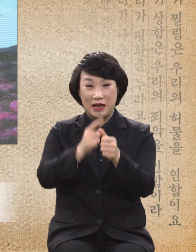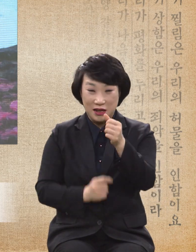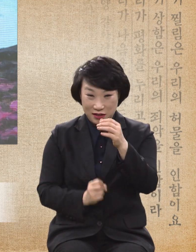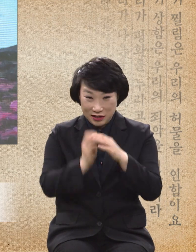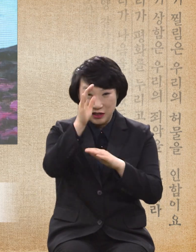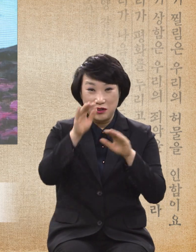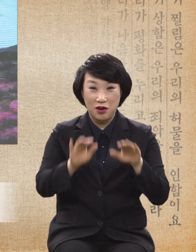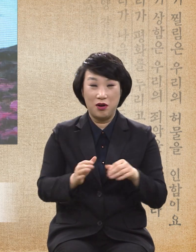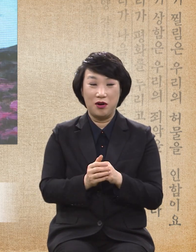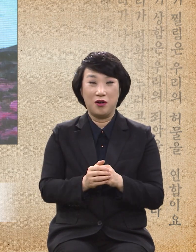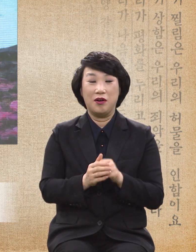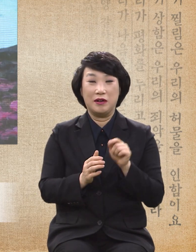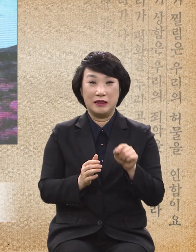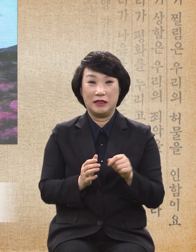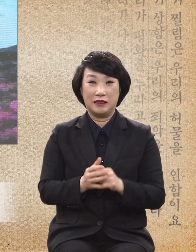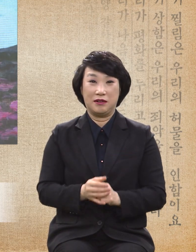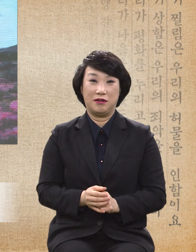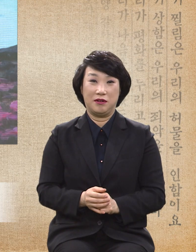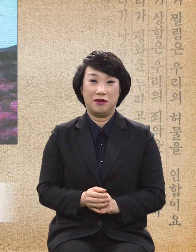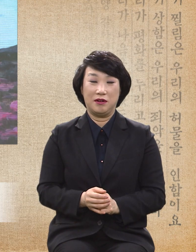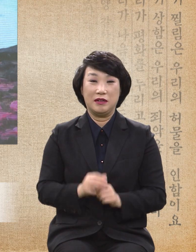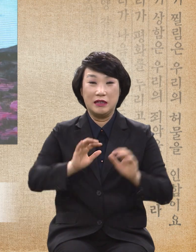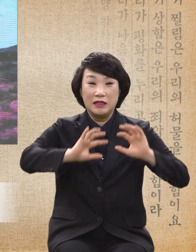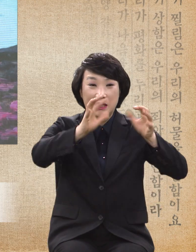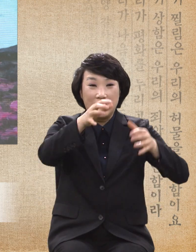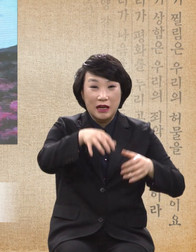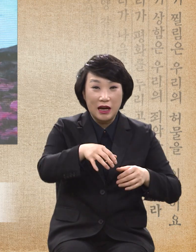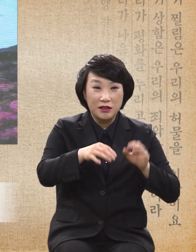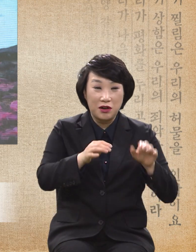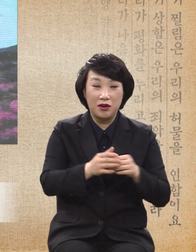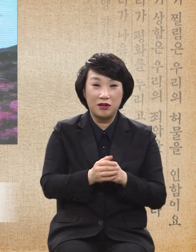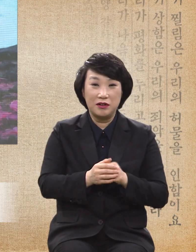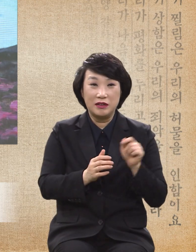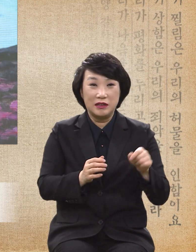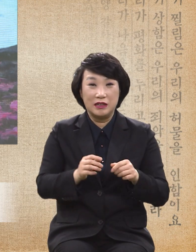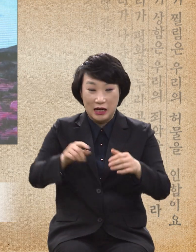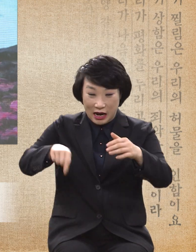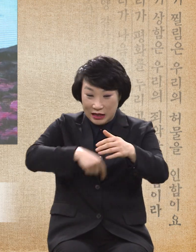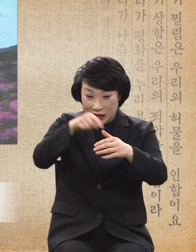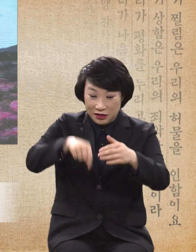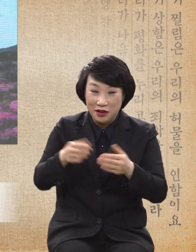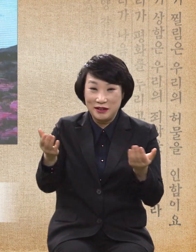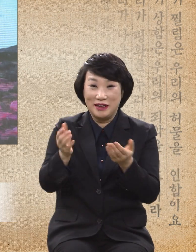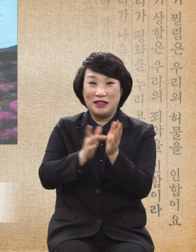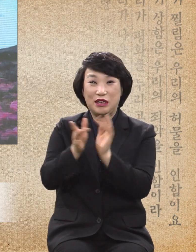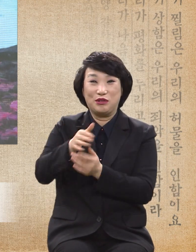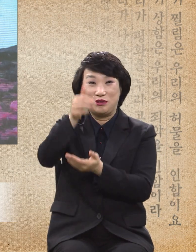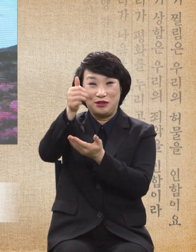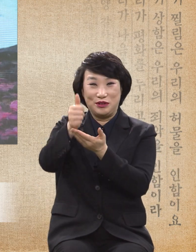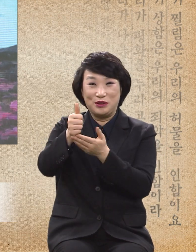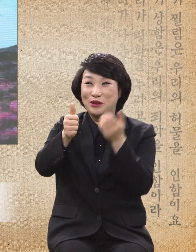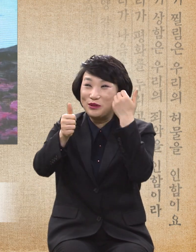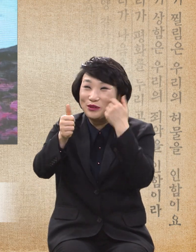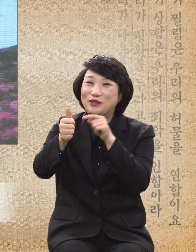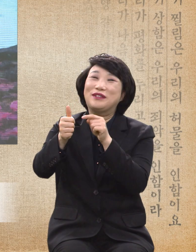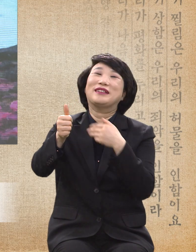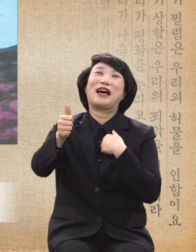초자연적이고 초월적이고 그 속에서 일하시는 예수 그리스도, 나의